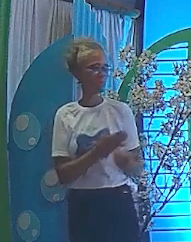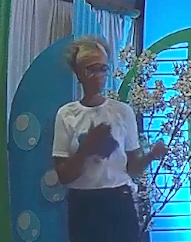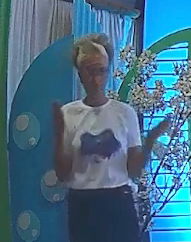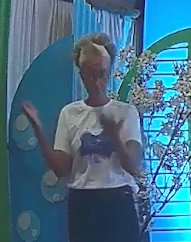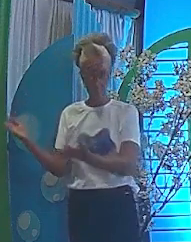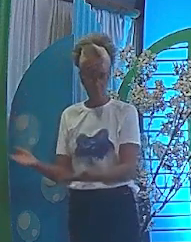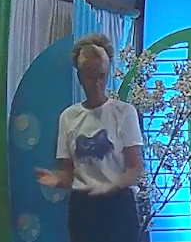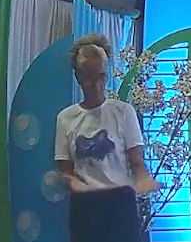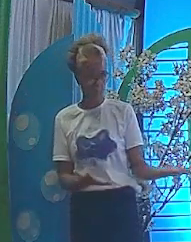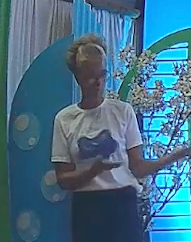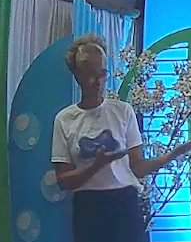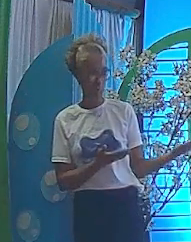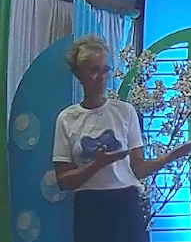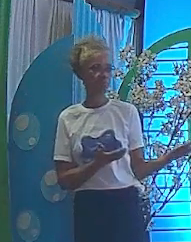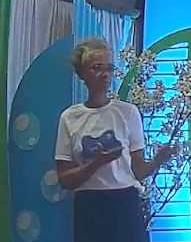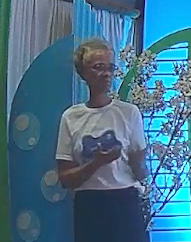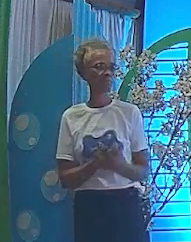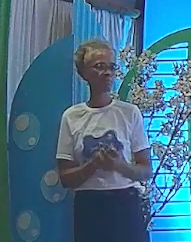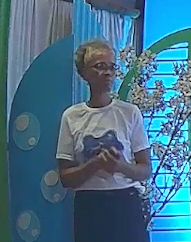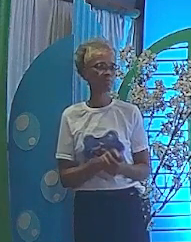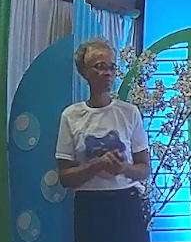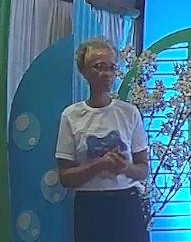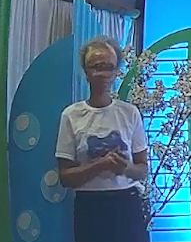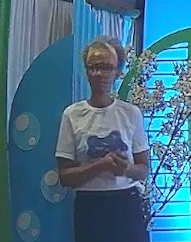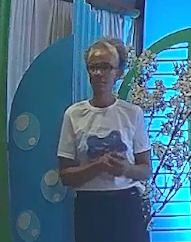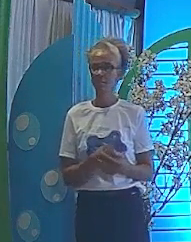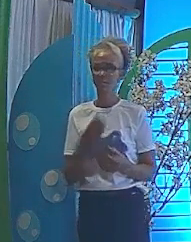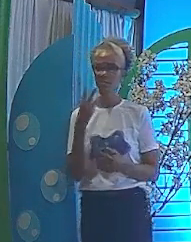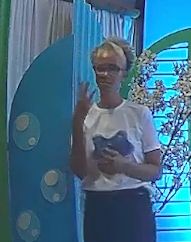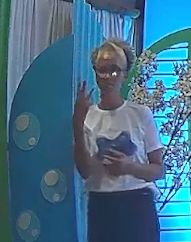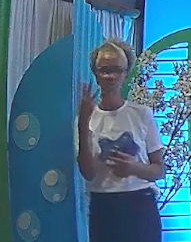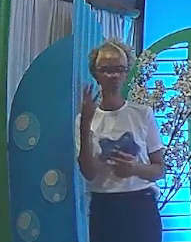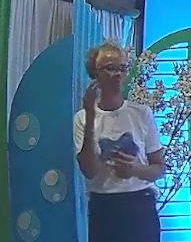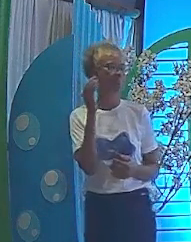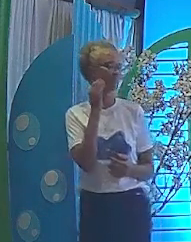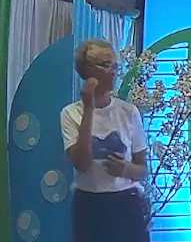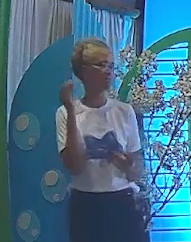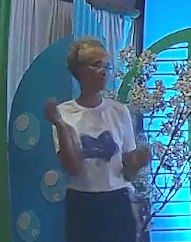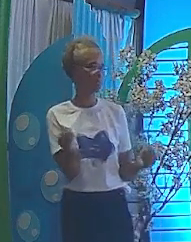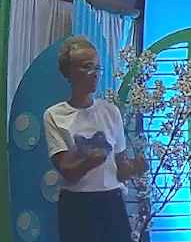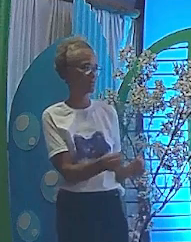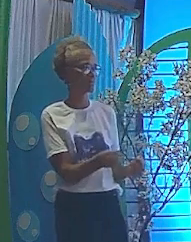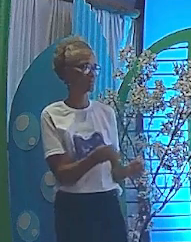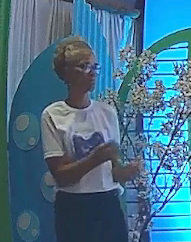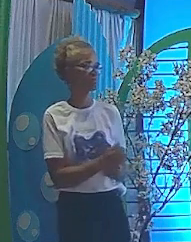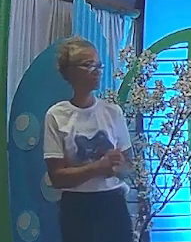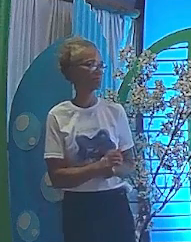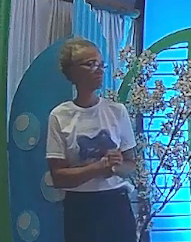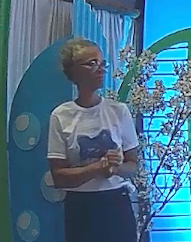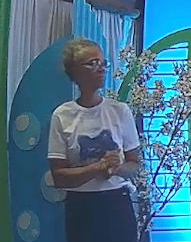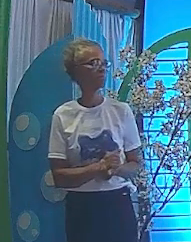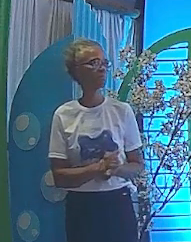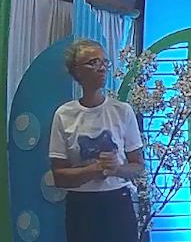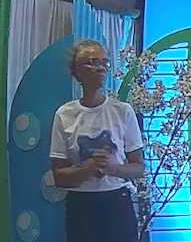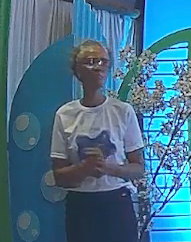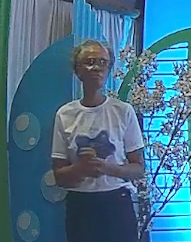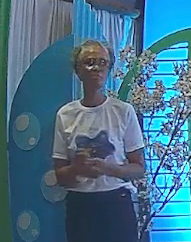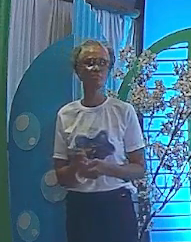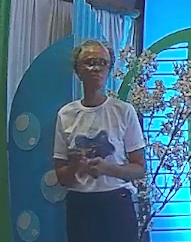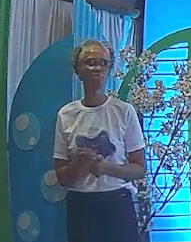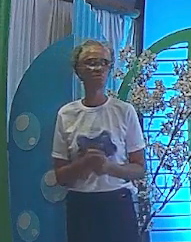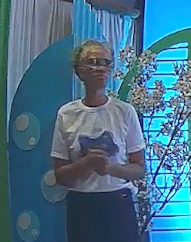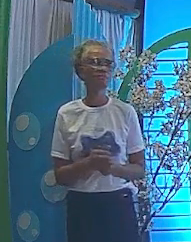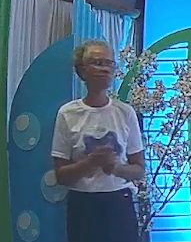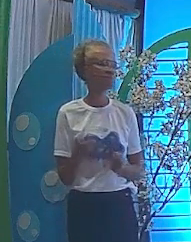né, 3 representantes aqui dos nossos parceiros e apoiadores. A gente queria chamar, para dar